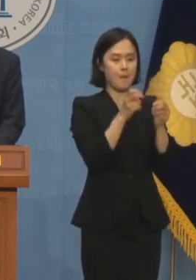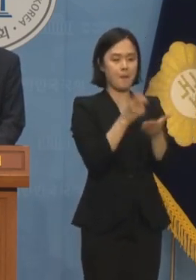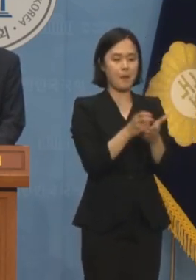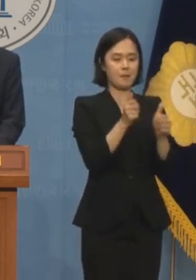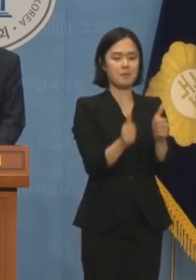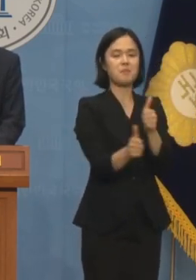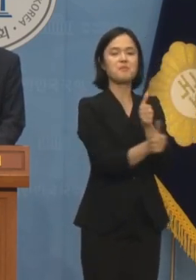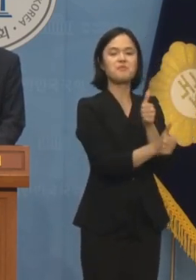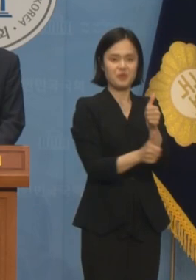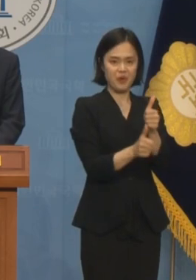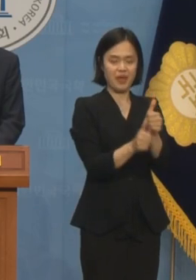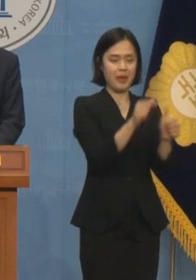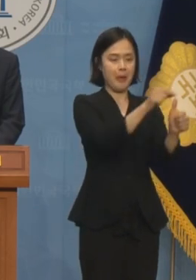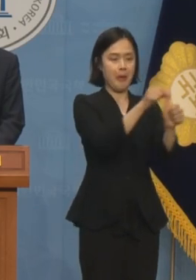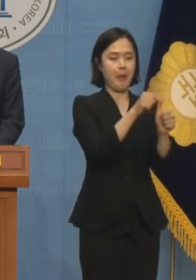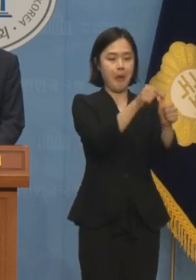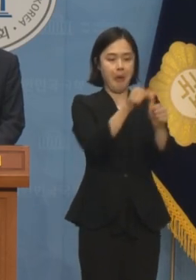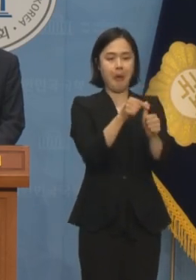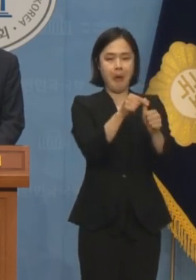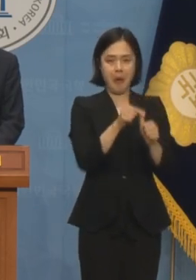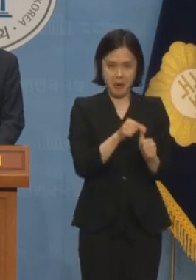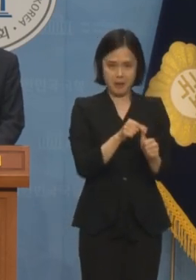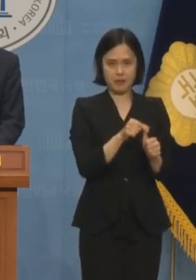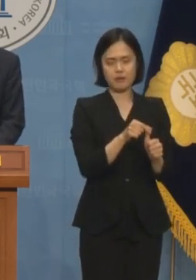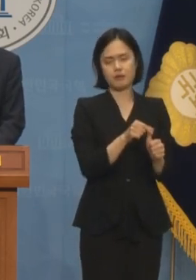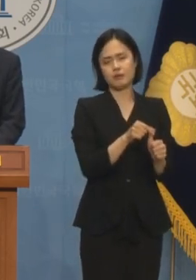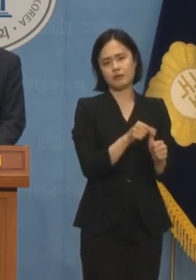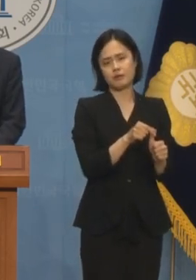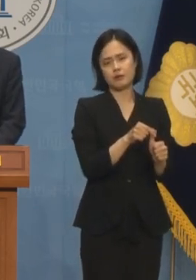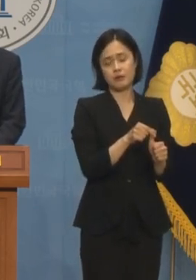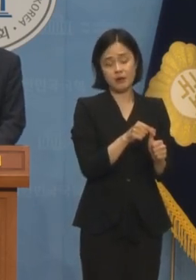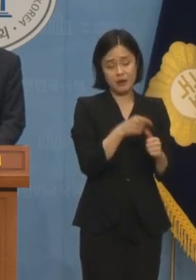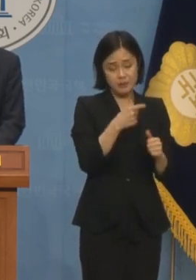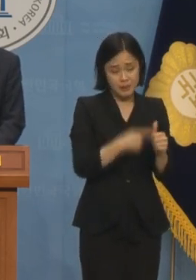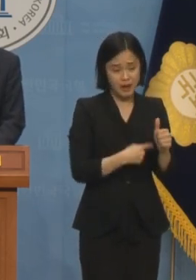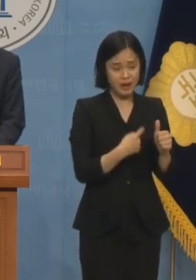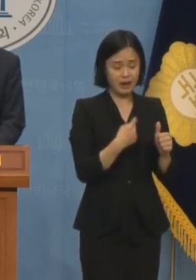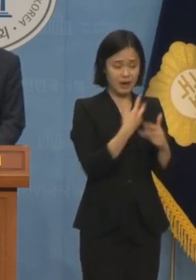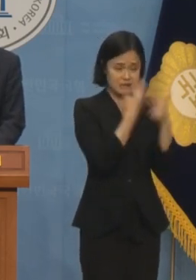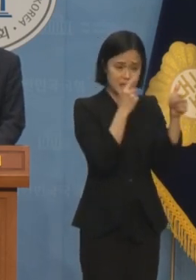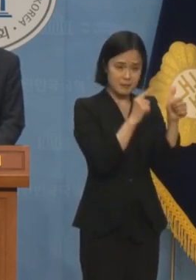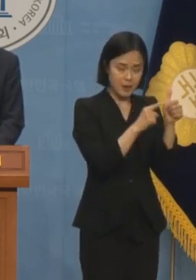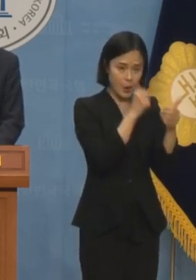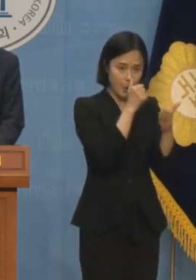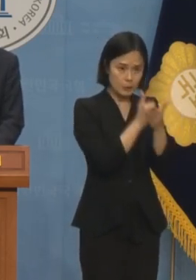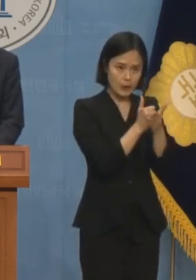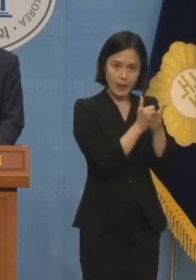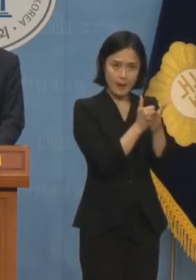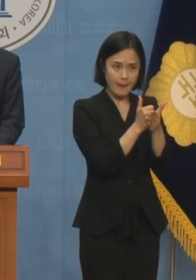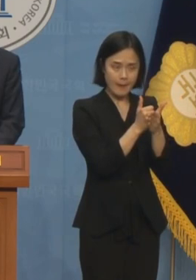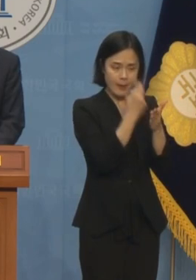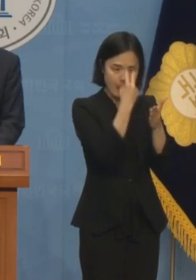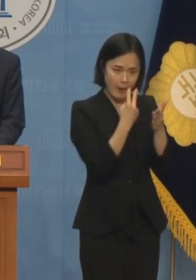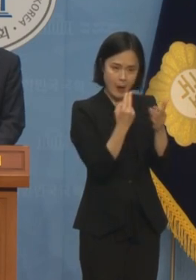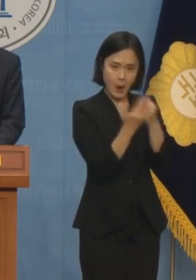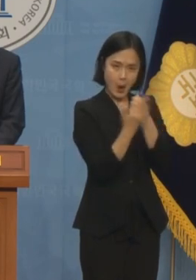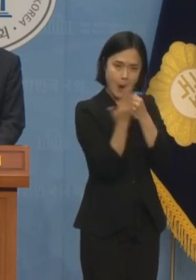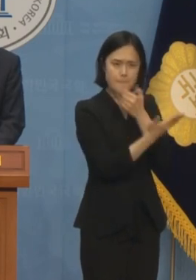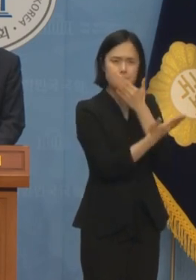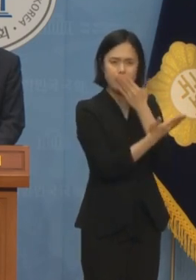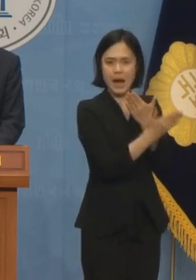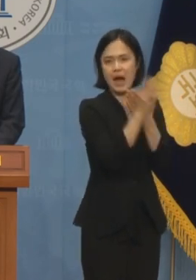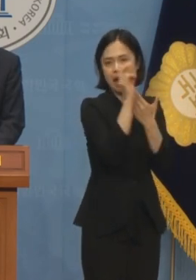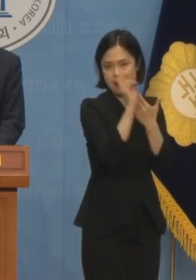효과를 톡톡히 누리겠다는 것입니다. 상당할 것으로 예상되는 변호사 비용을 이재명